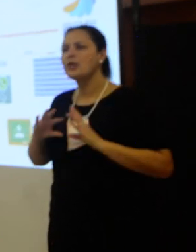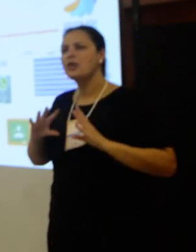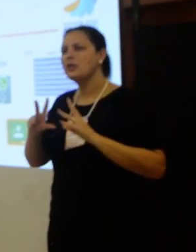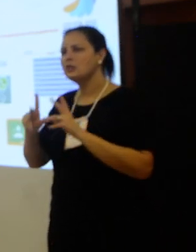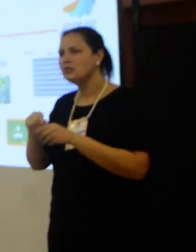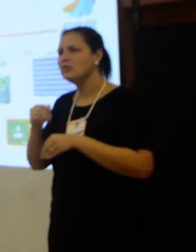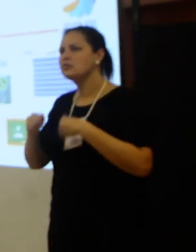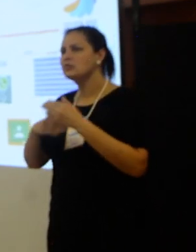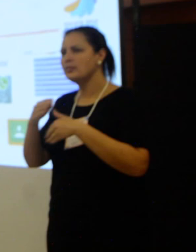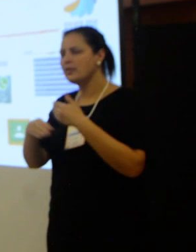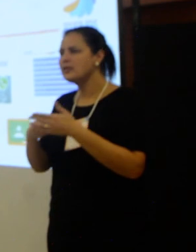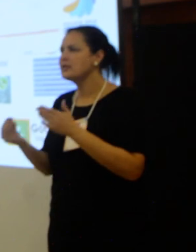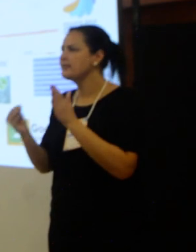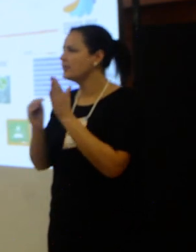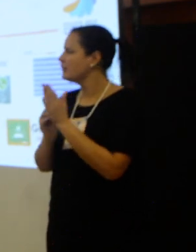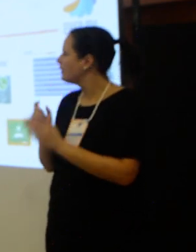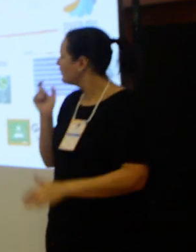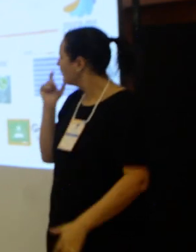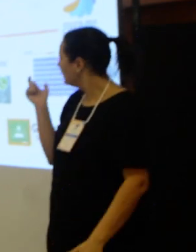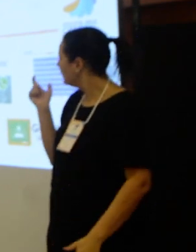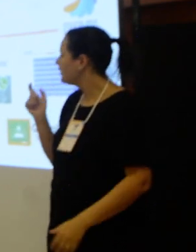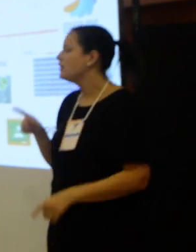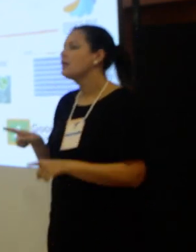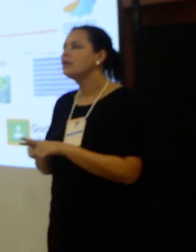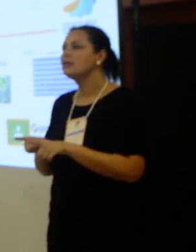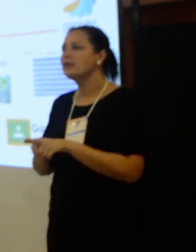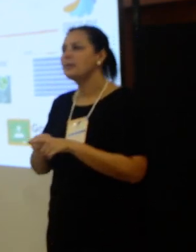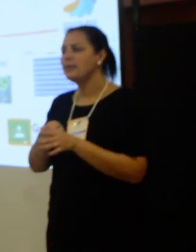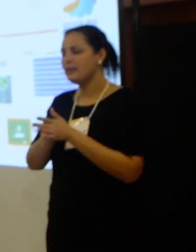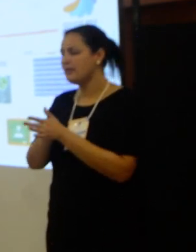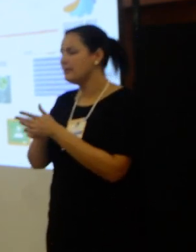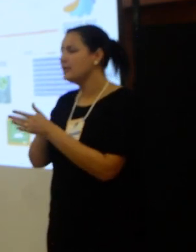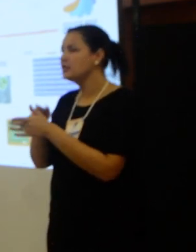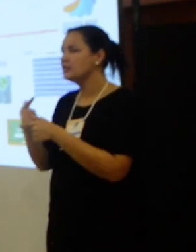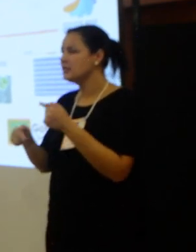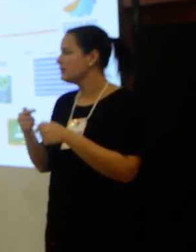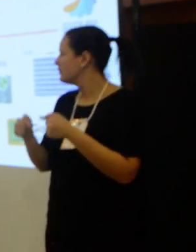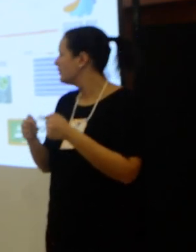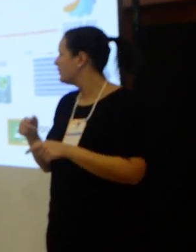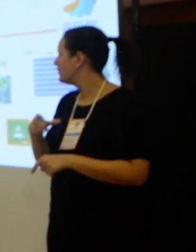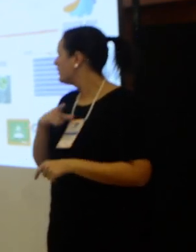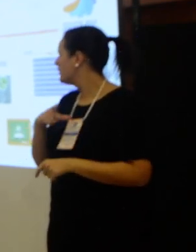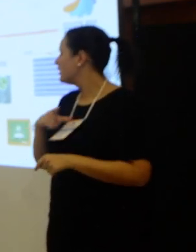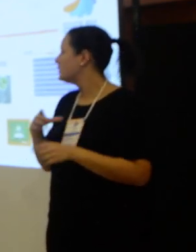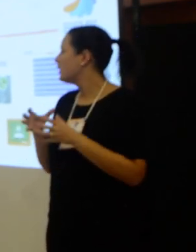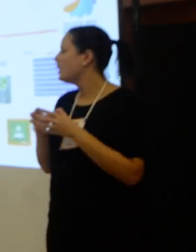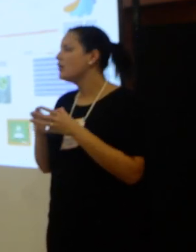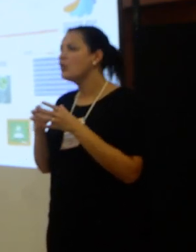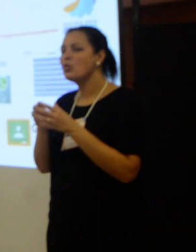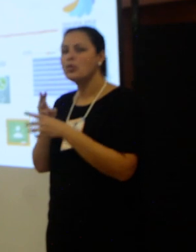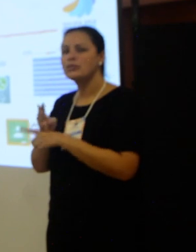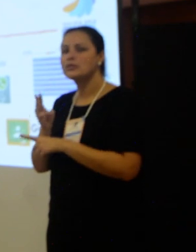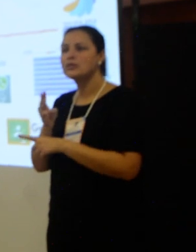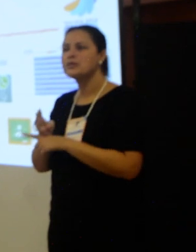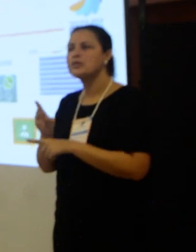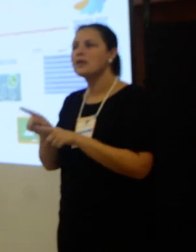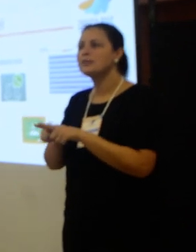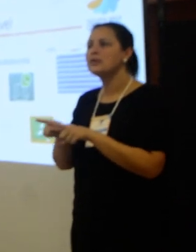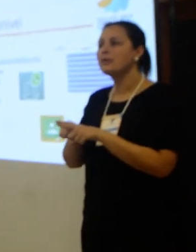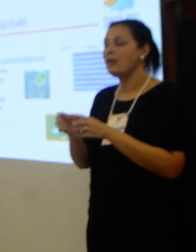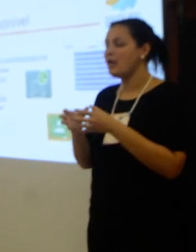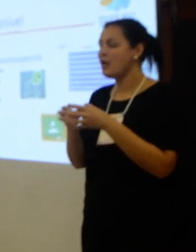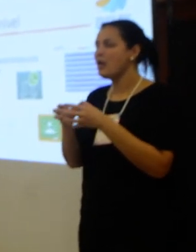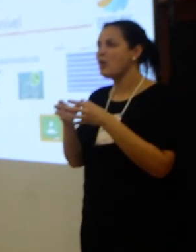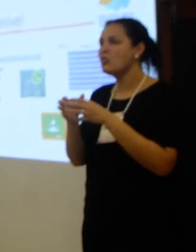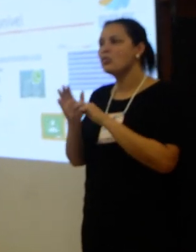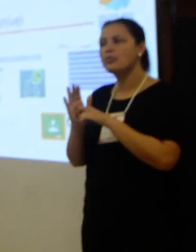link, inclusive a consulta pública, tá? A gente tem um grupo de zap para informes, é um grupo fechado,